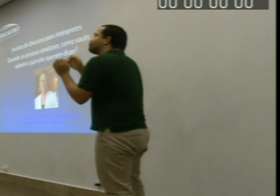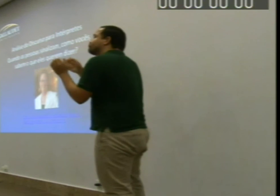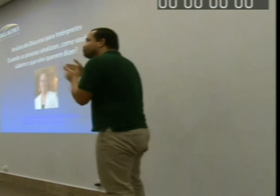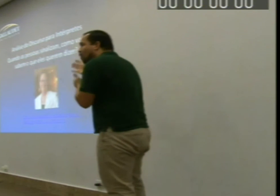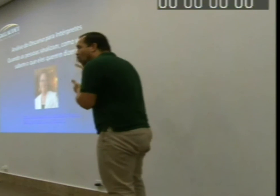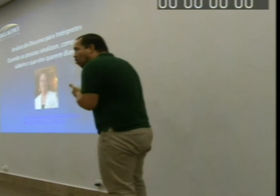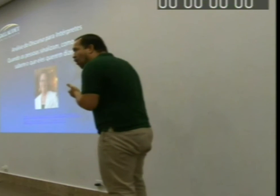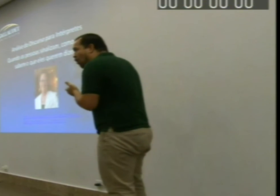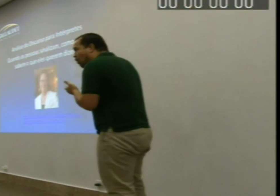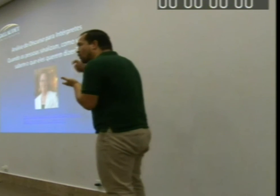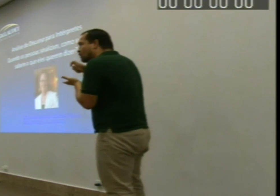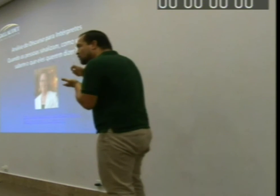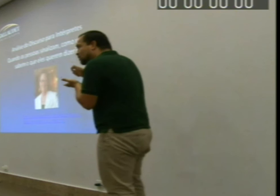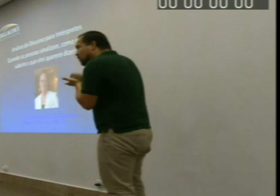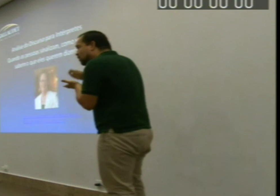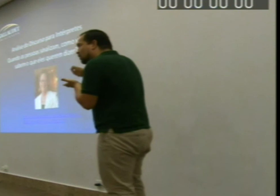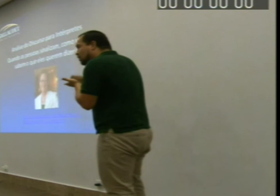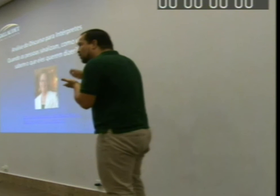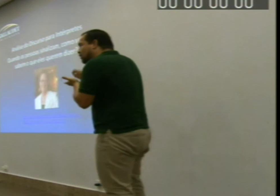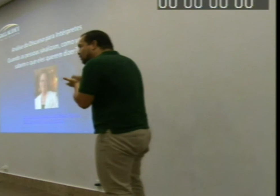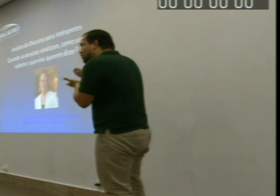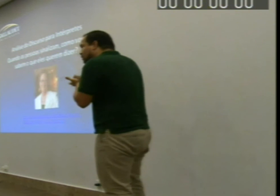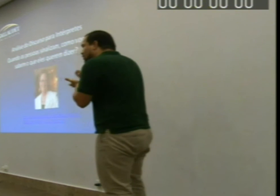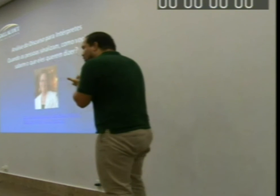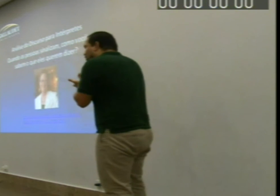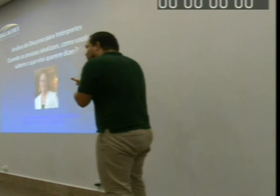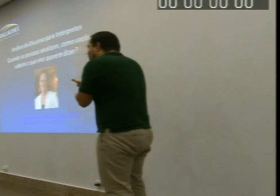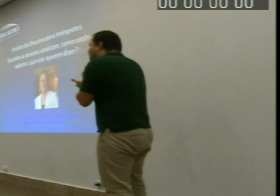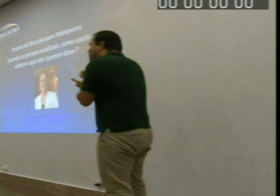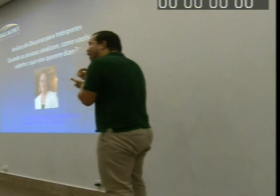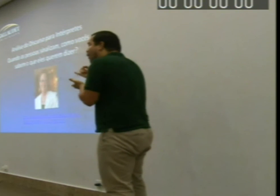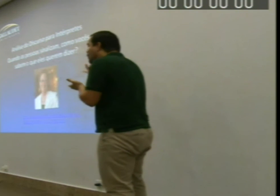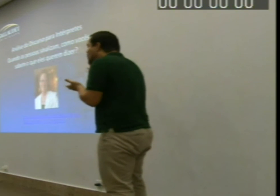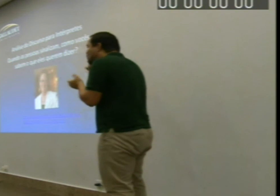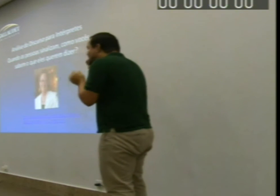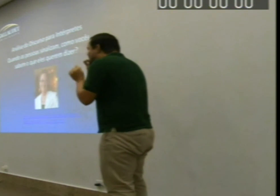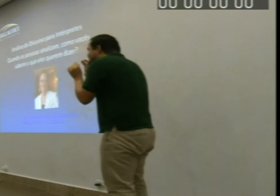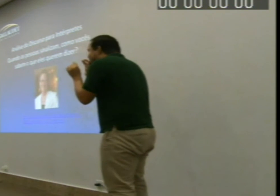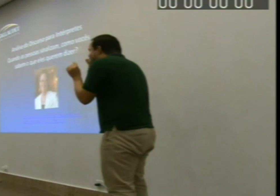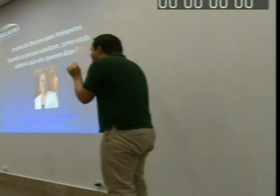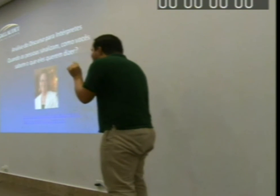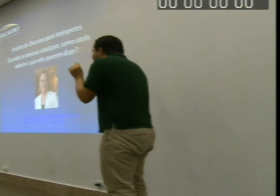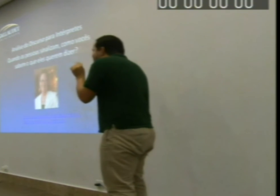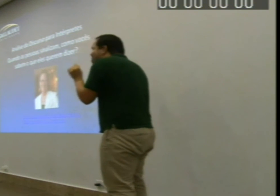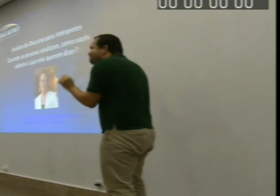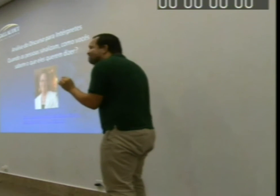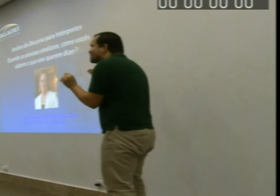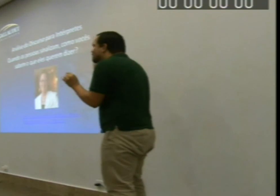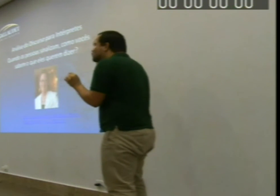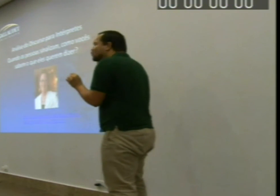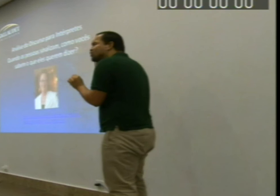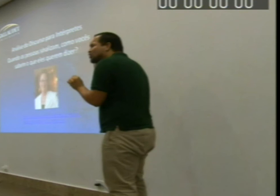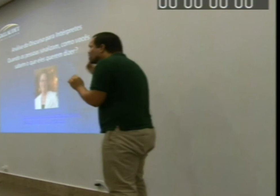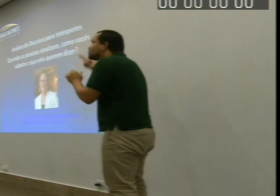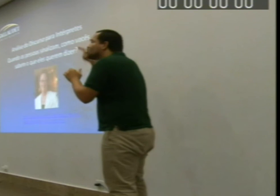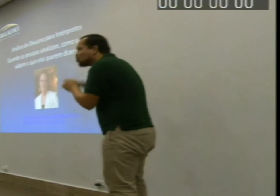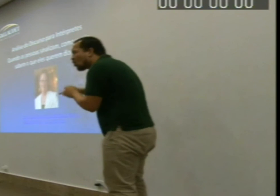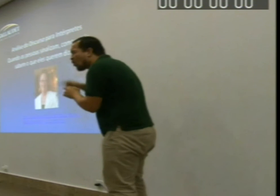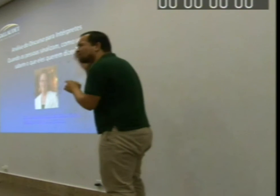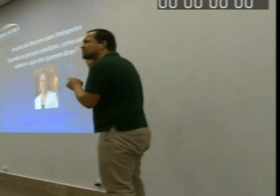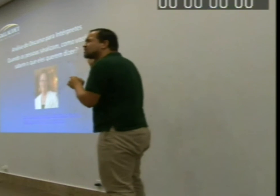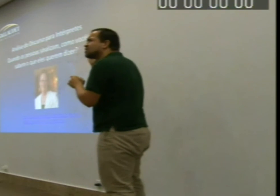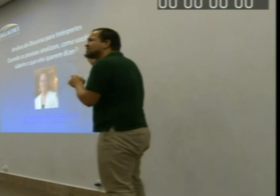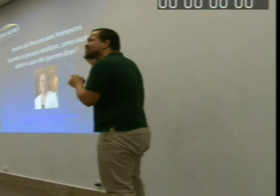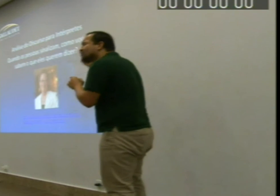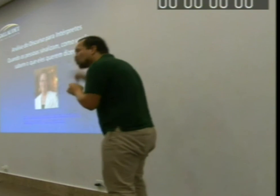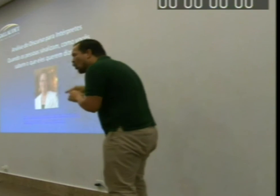assistia os vídeos ouvi e tentava fazer transcrição alguns mínimos detalhes algumas palavras eu não